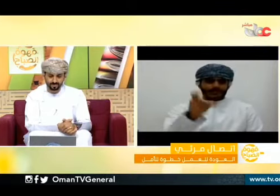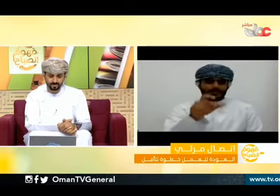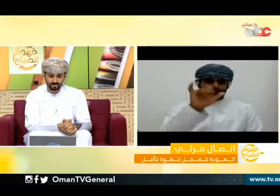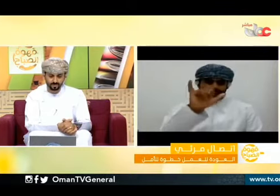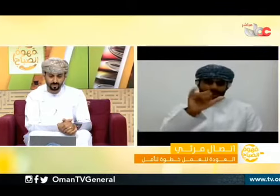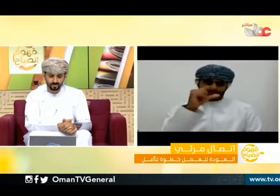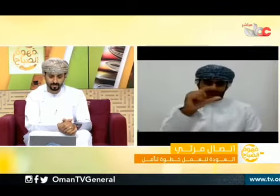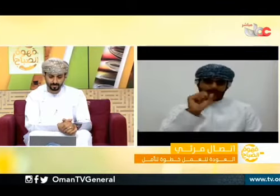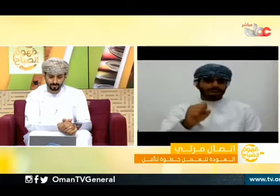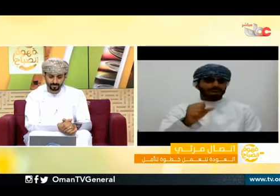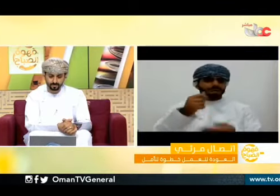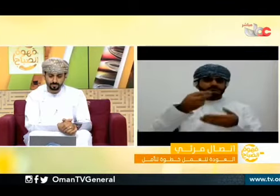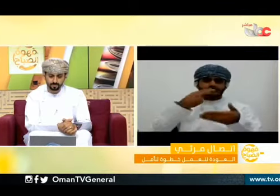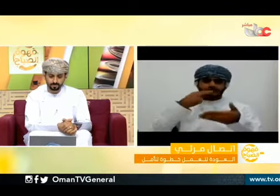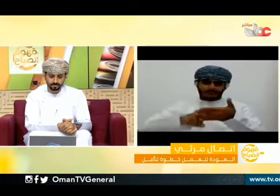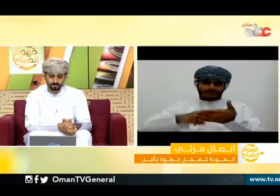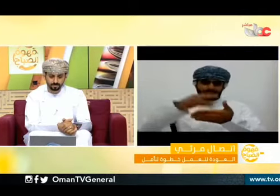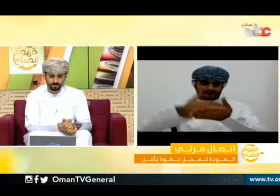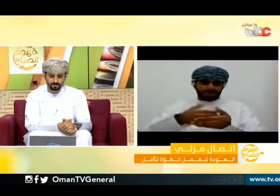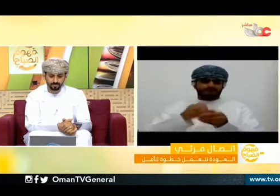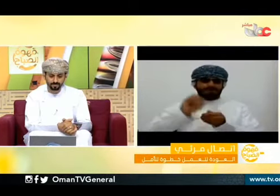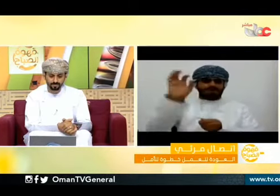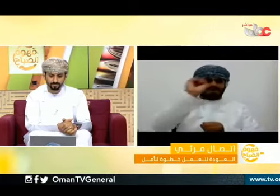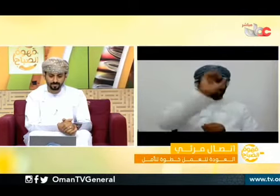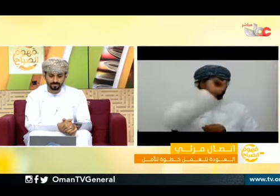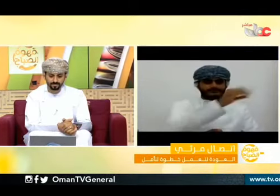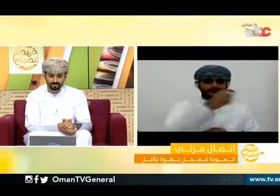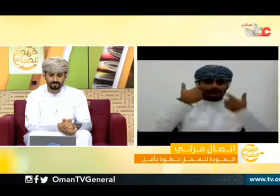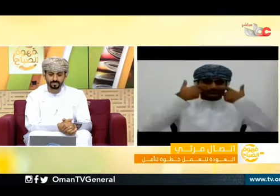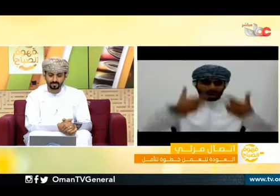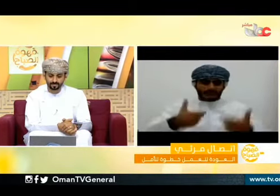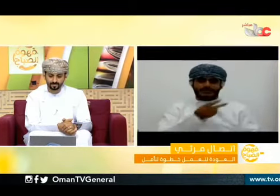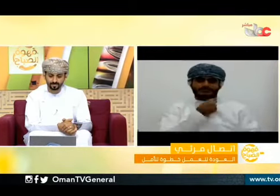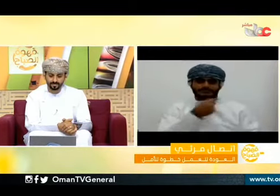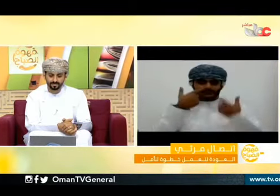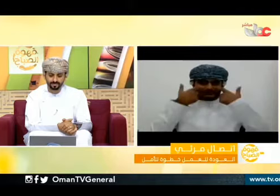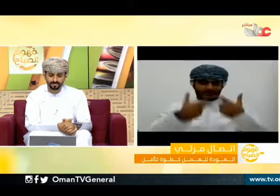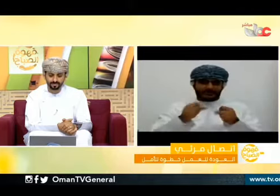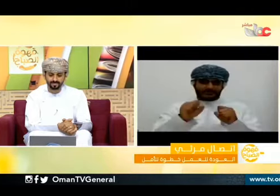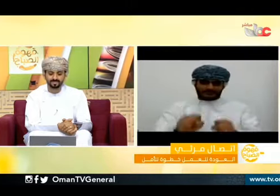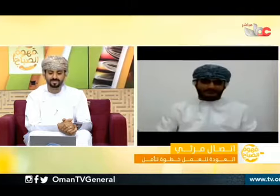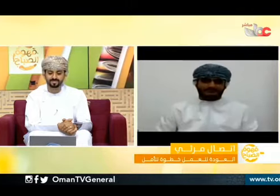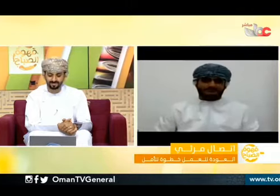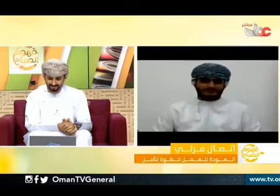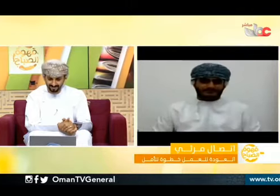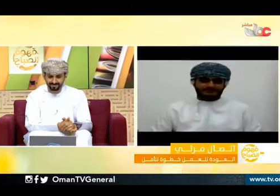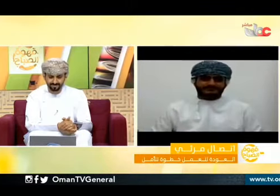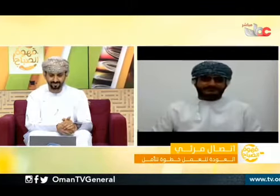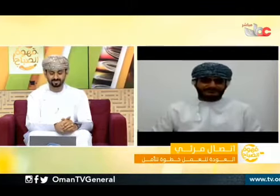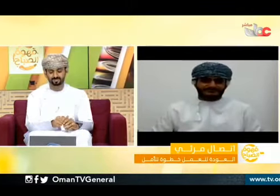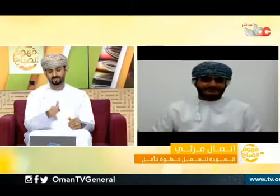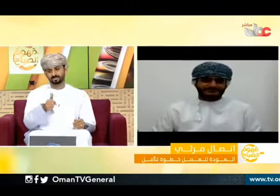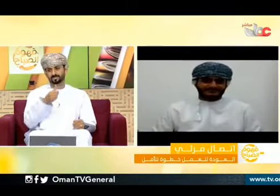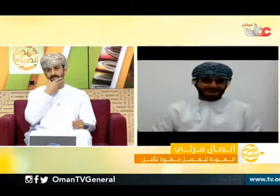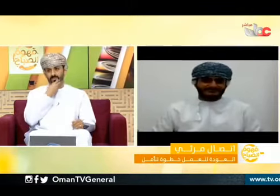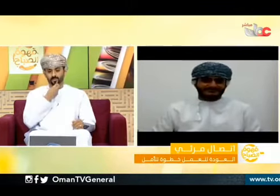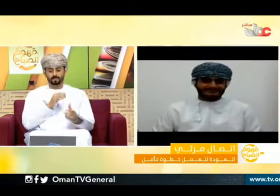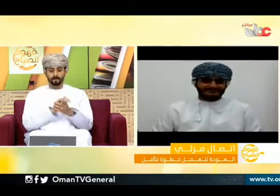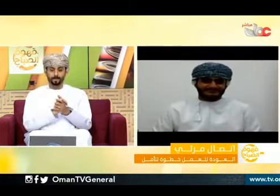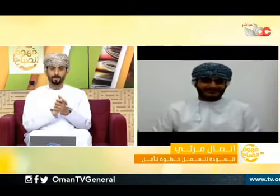قسم البريد من خلال إرسال الرسائل وإشراف عليها